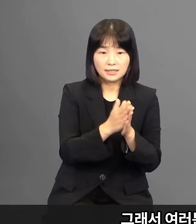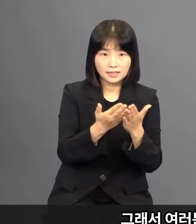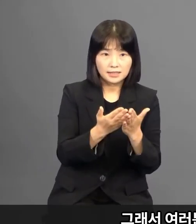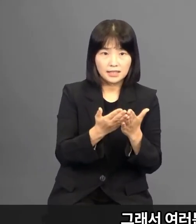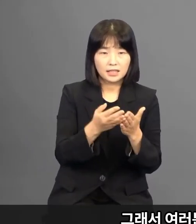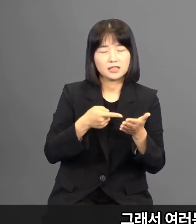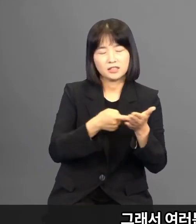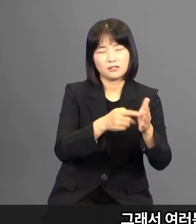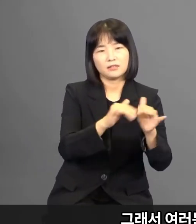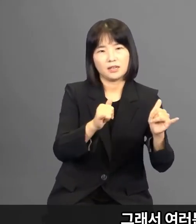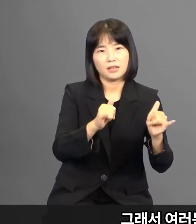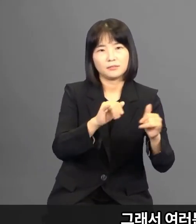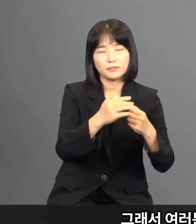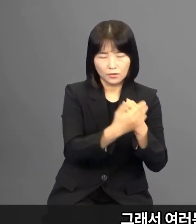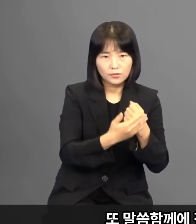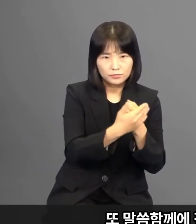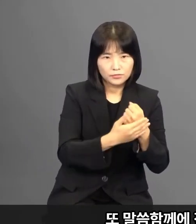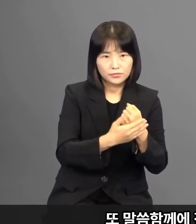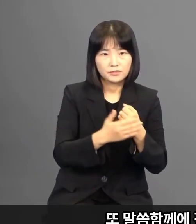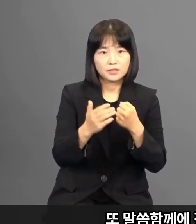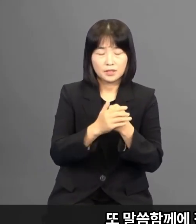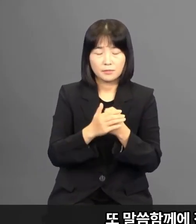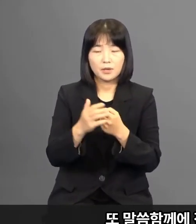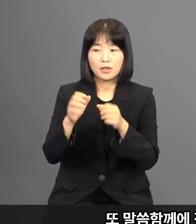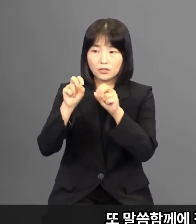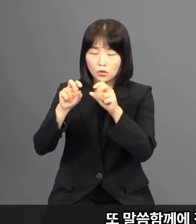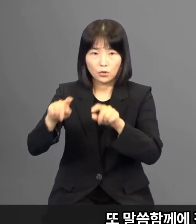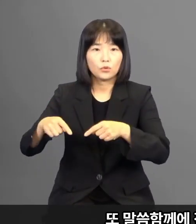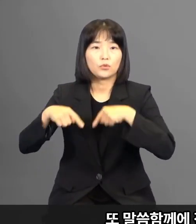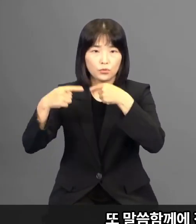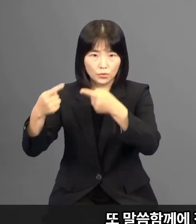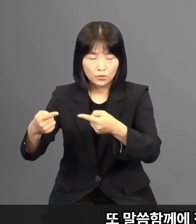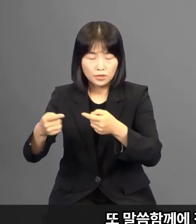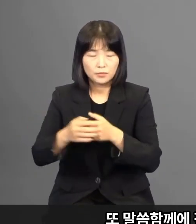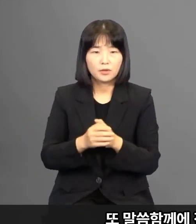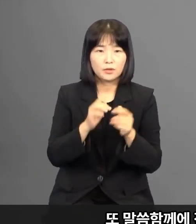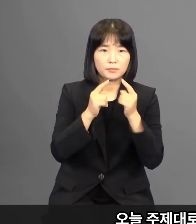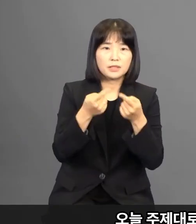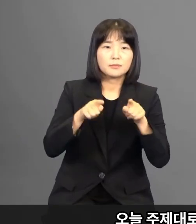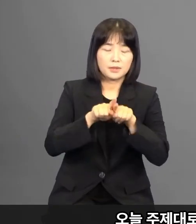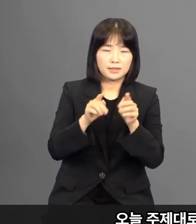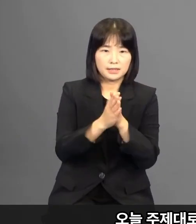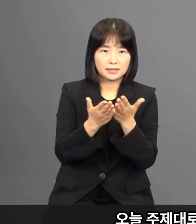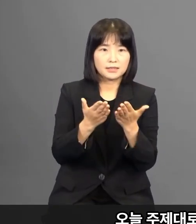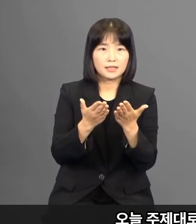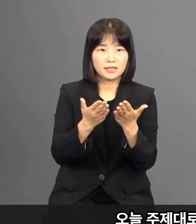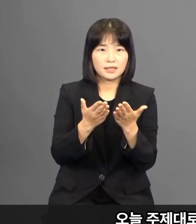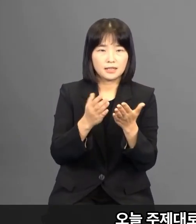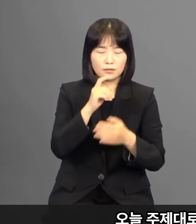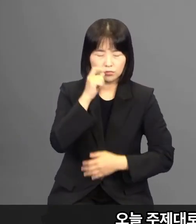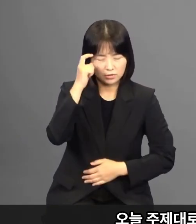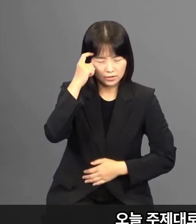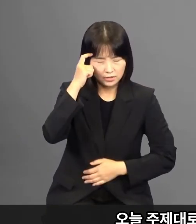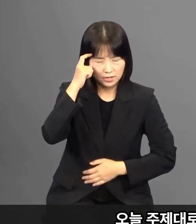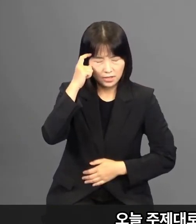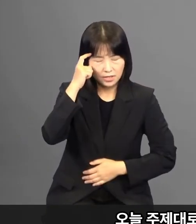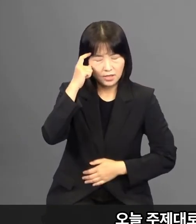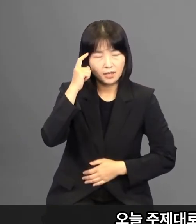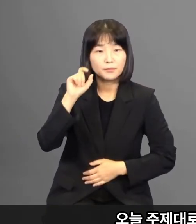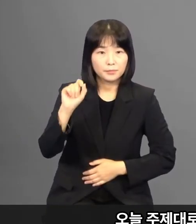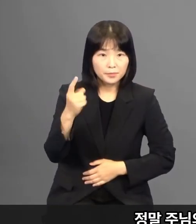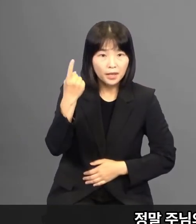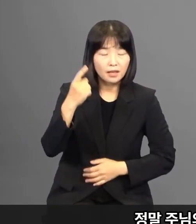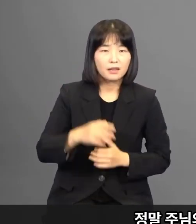여러분들 선교에도 동참하시고 또 말씀 함께 정기적으로 말씀을 묵상해서 오늘 주제대로 정말 이 어두운 세상